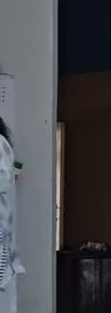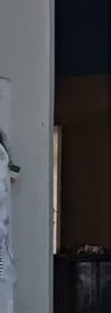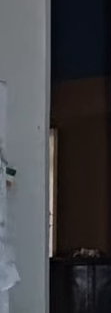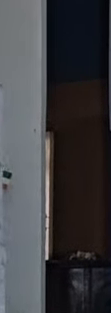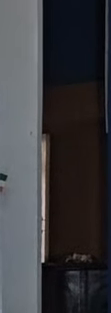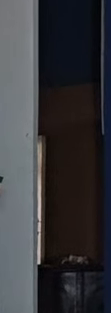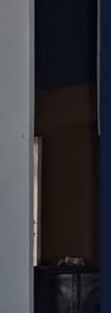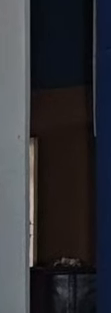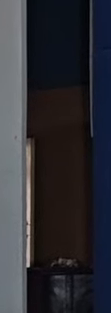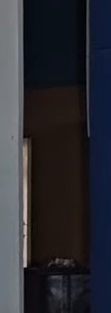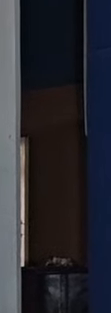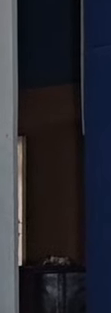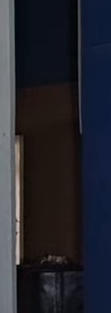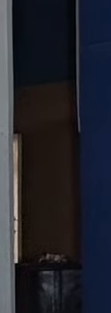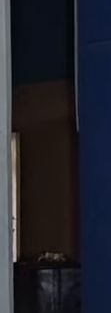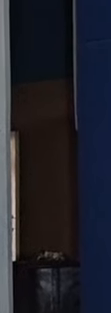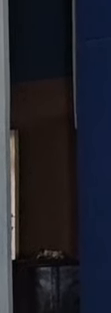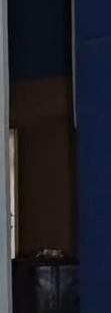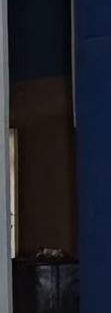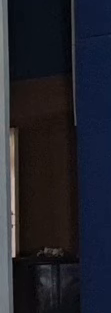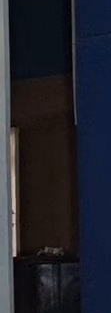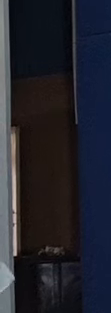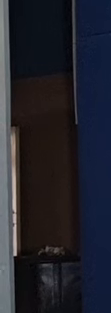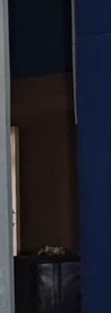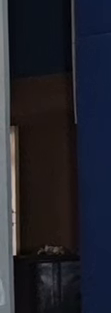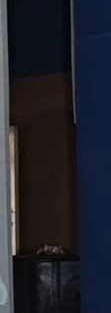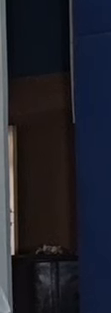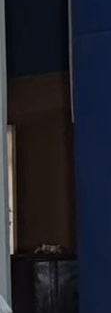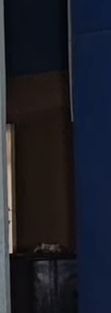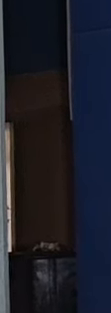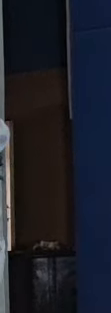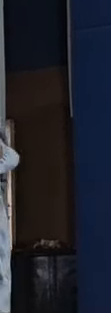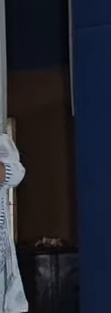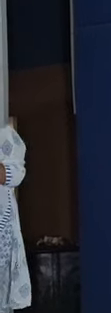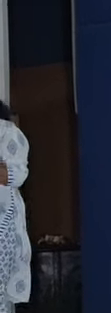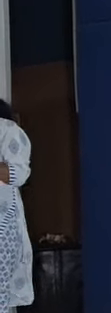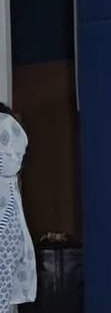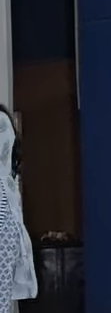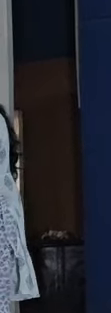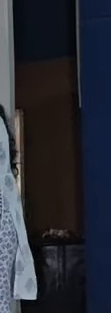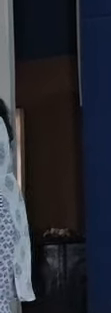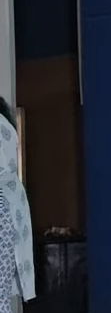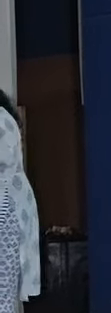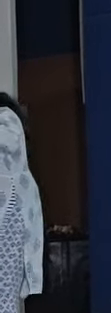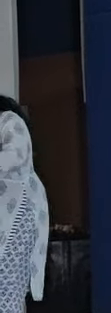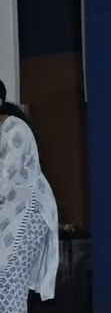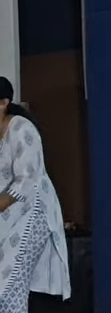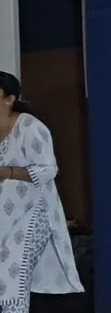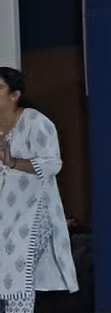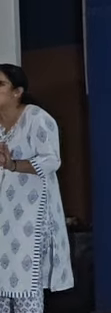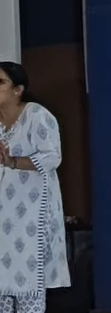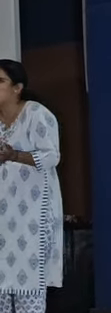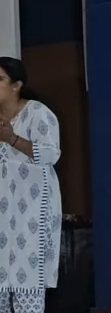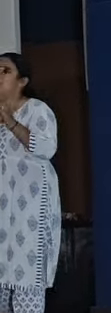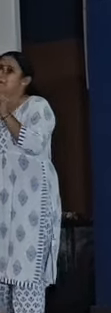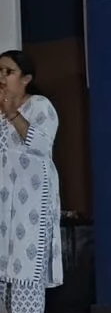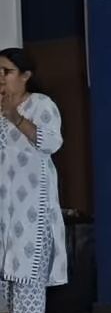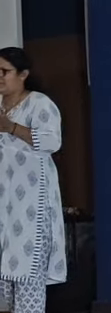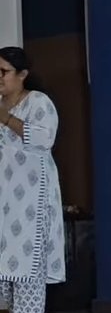जोन पर साइन करे तो मुझे ये चीज कम्फर्टेबल है बहुत ज्यादा कि बिकॉज मैं आसपास में नहीं देख सकती राइट लेफ्ट अप डाउन में मेरा विजन क्लियर नहीं